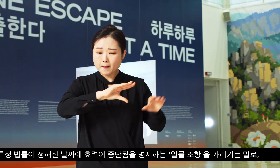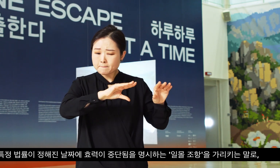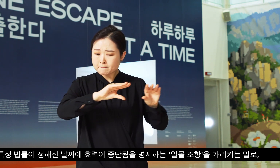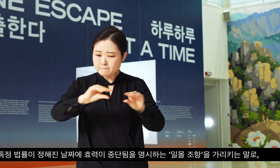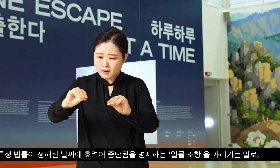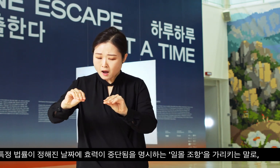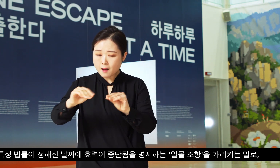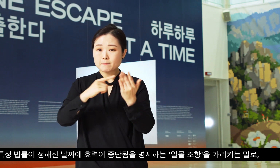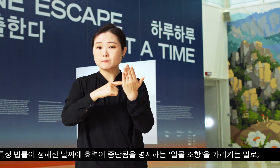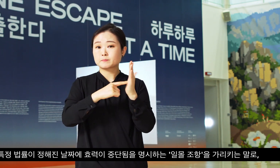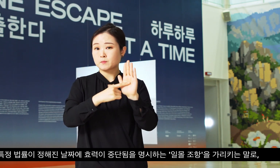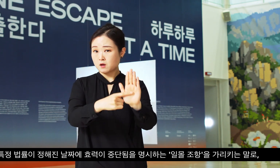조항을 가리키는 말로